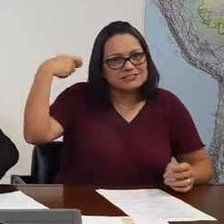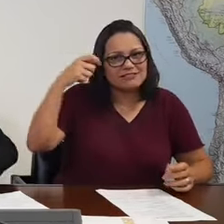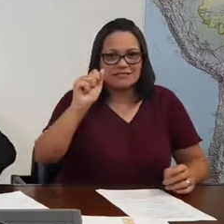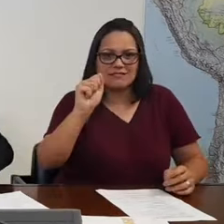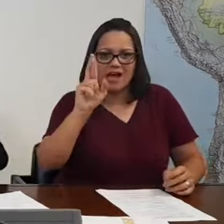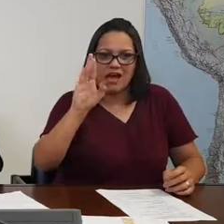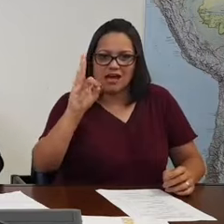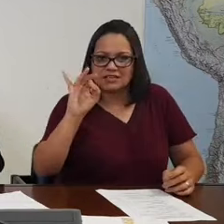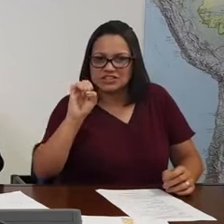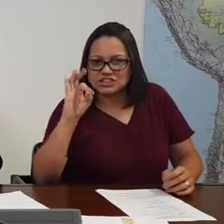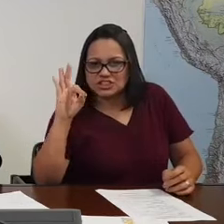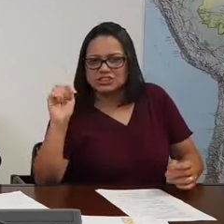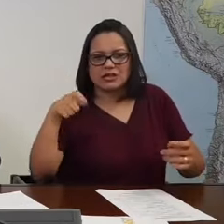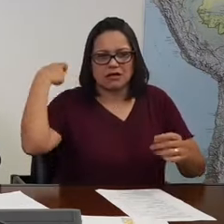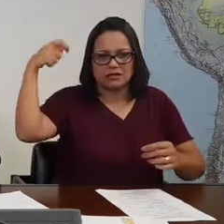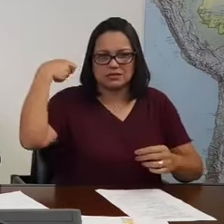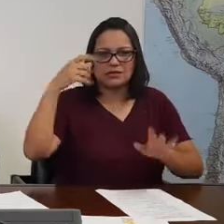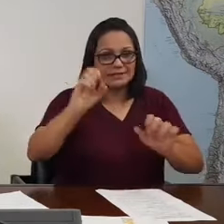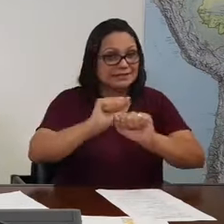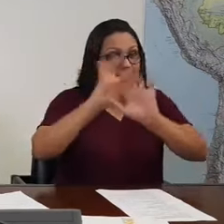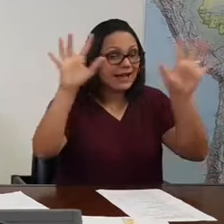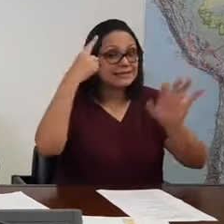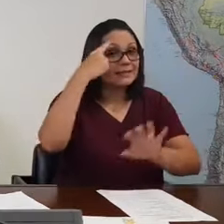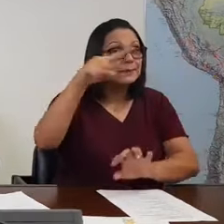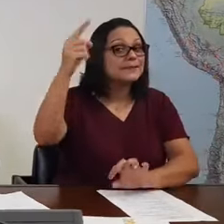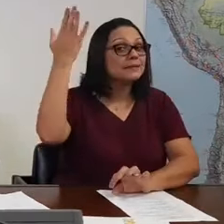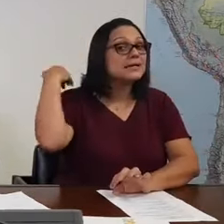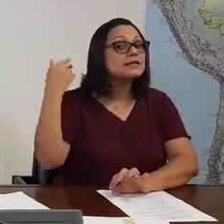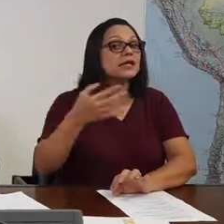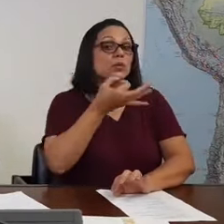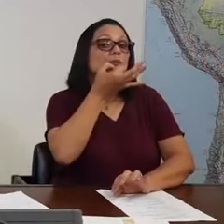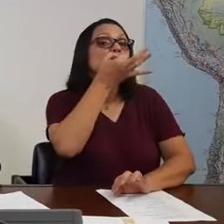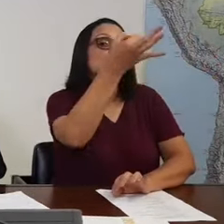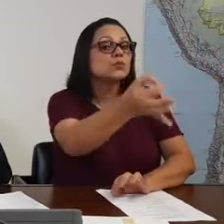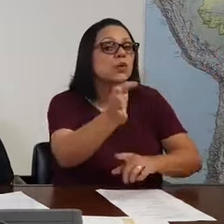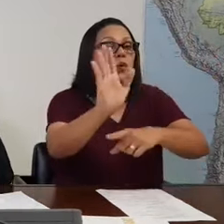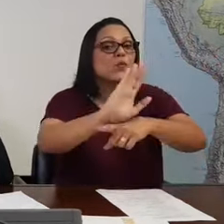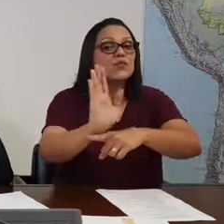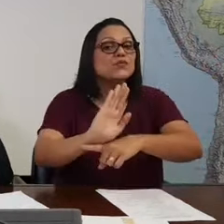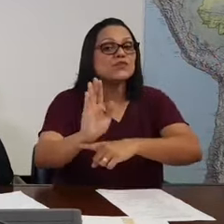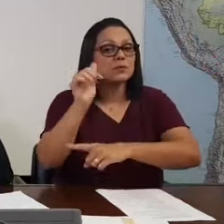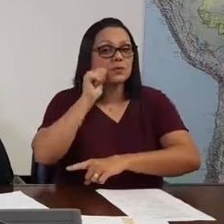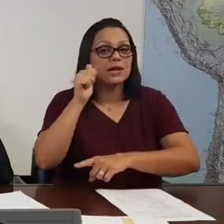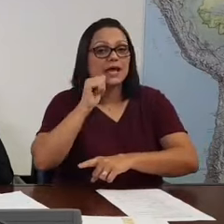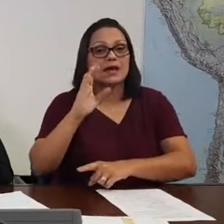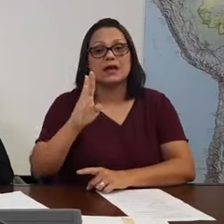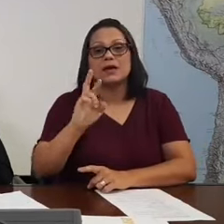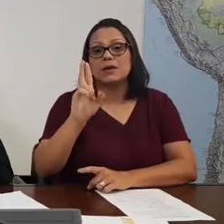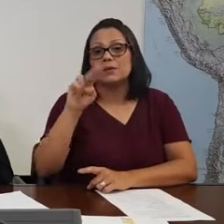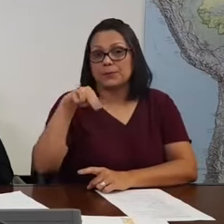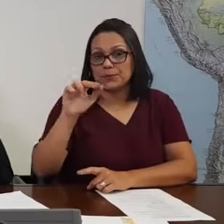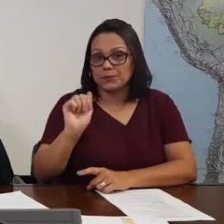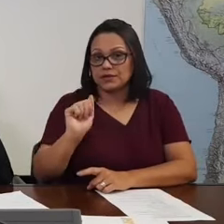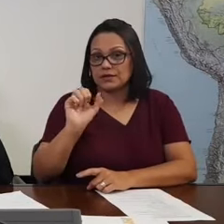claro aí. A semana passada eu critiquei o filme da Bruna Surfistinha feito com dinheiro